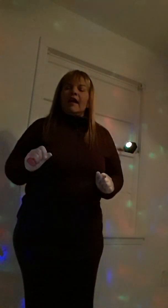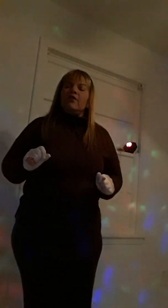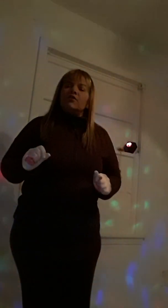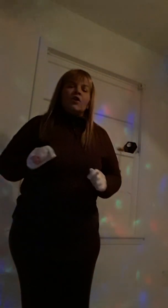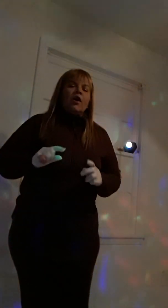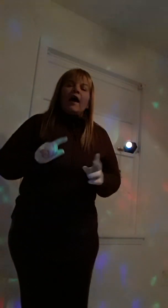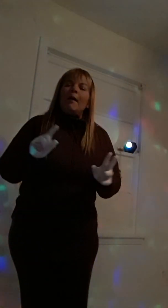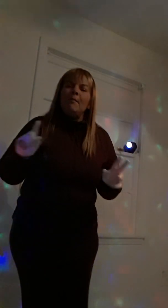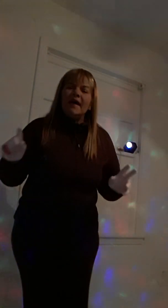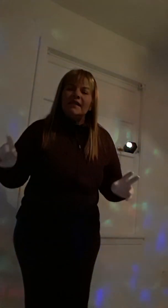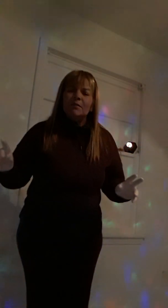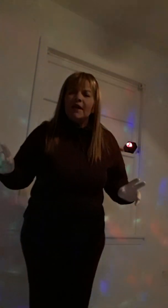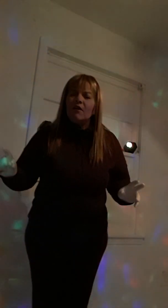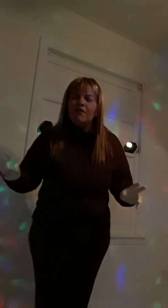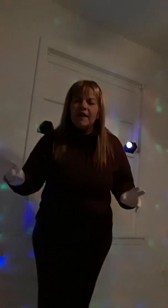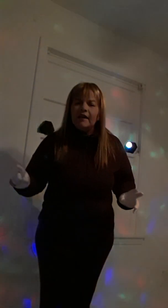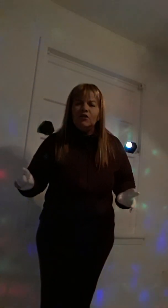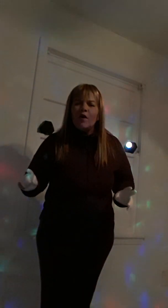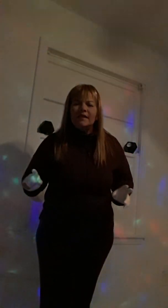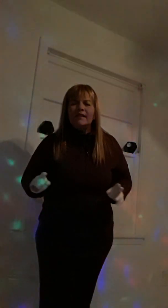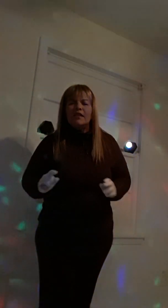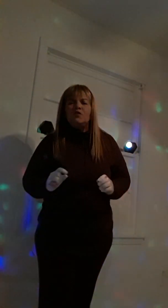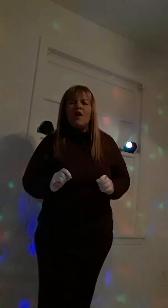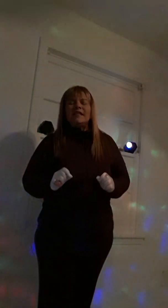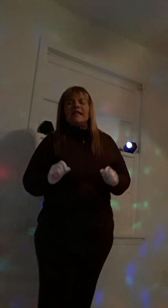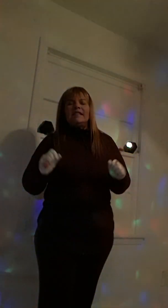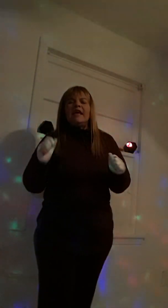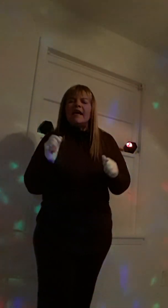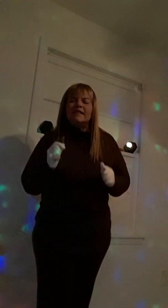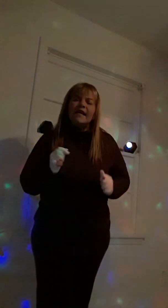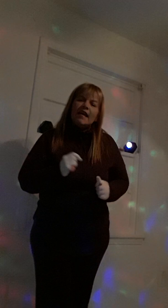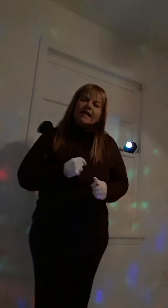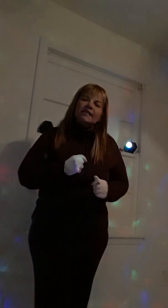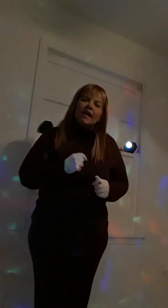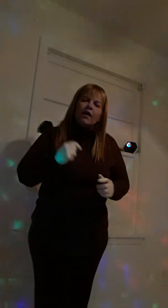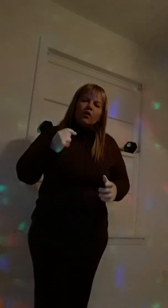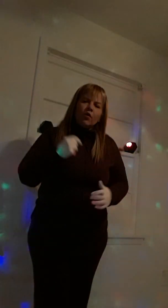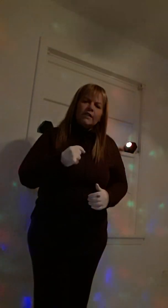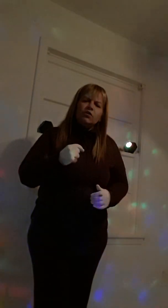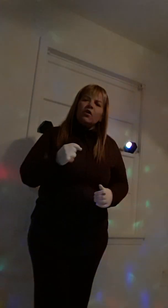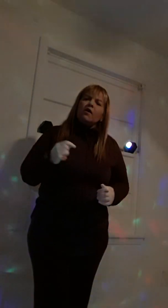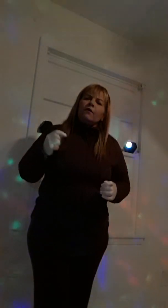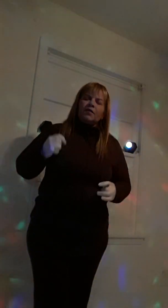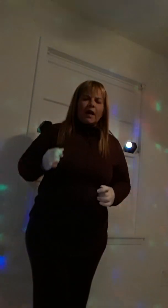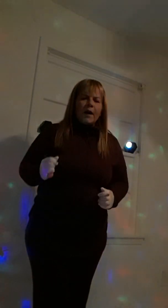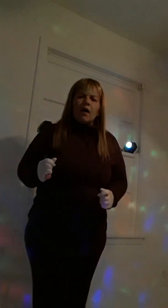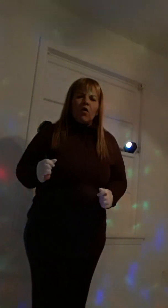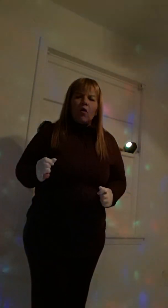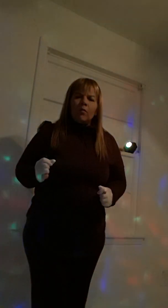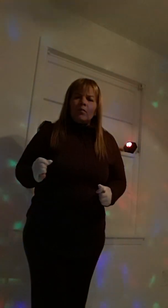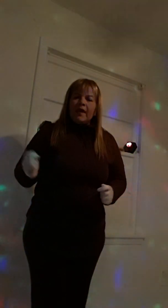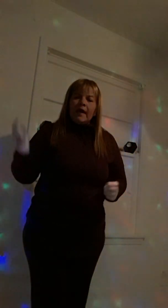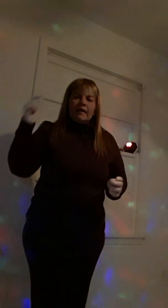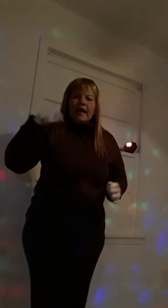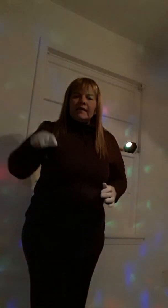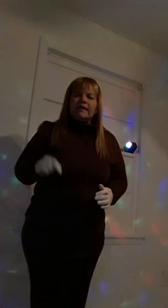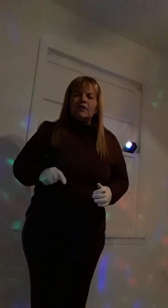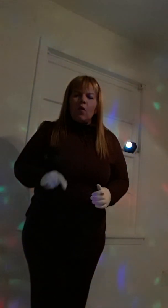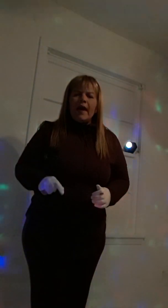ellos jamás van a olvidar todas esas frases, y ese es nuestro trabajo, el de las